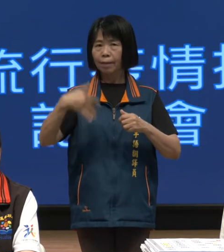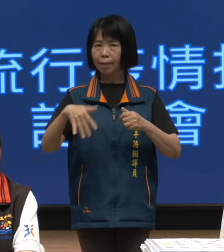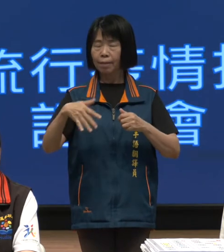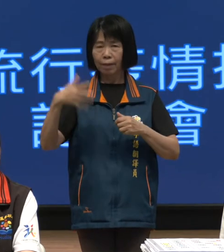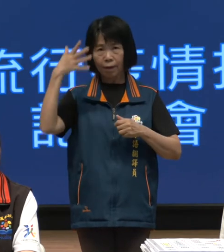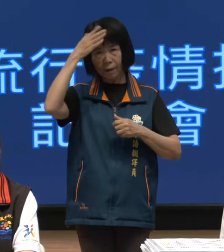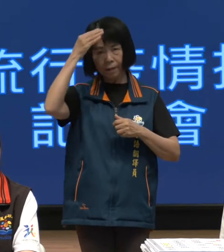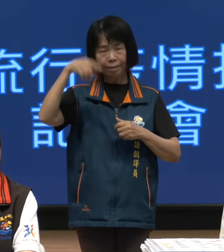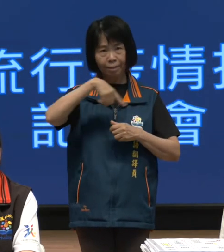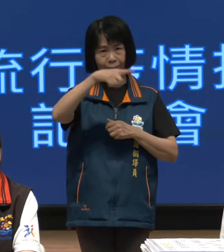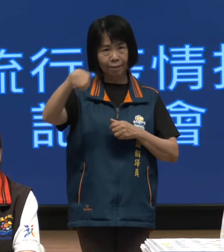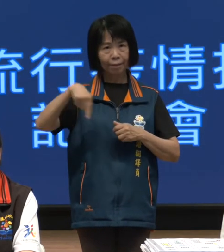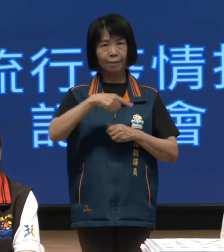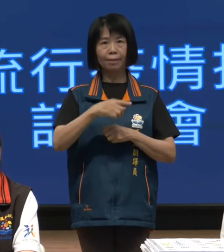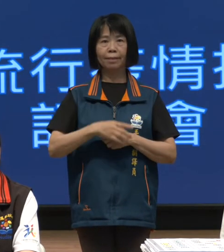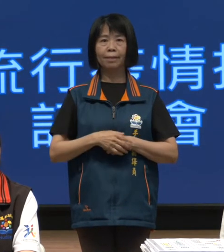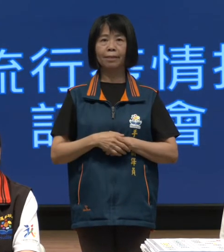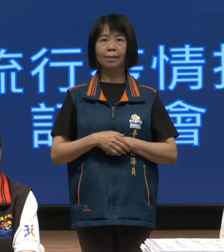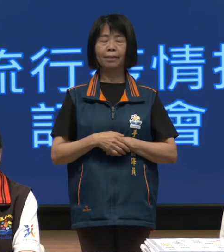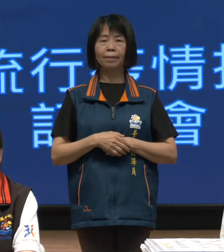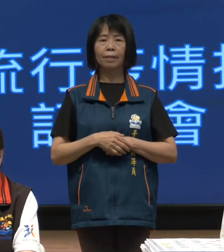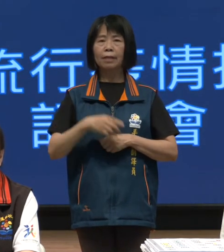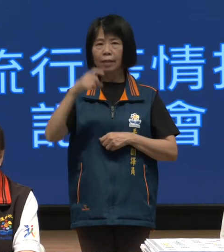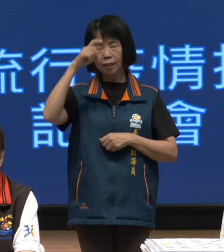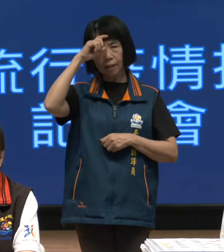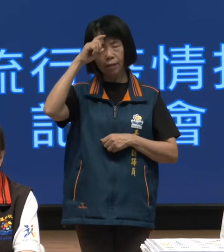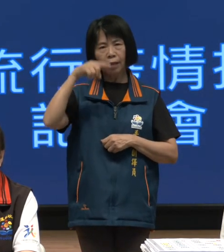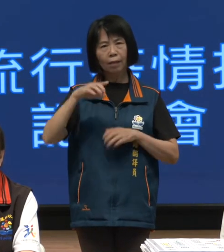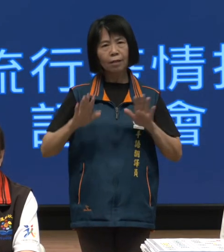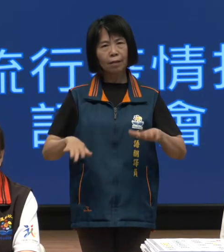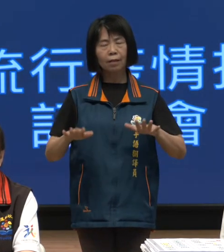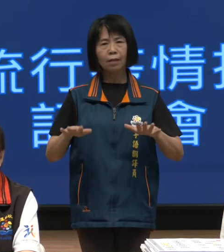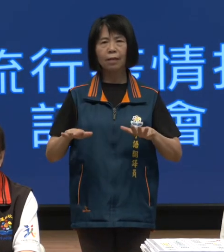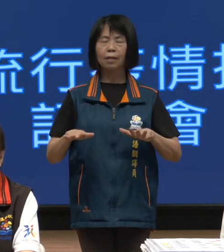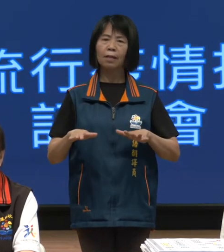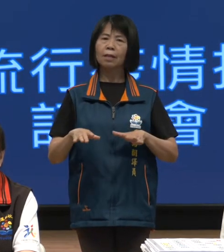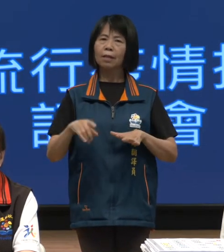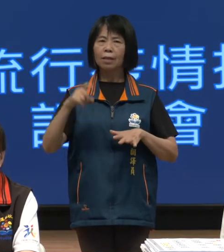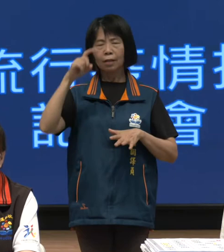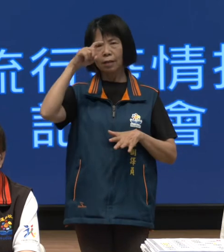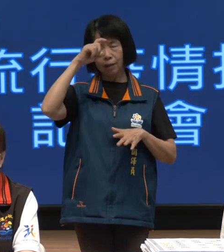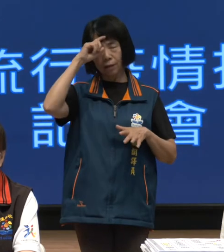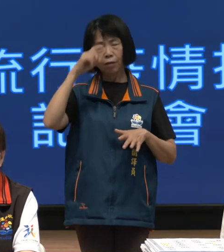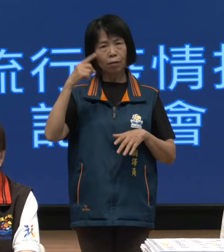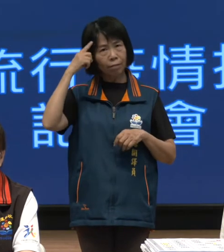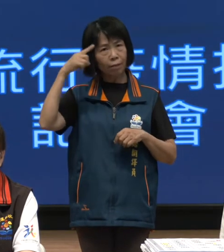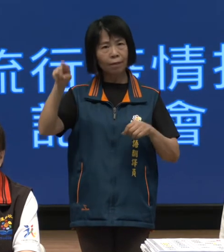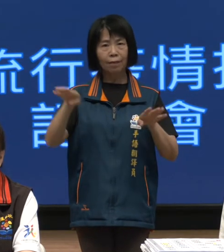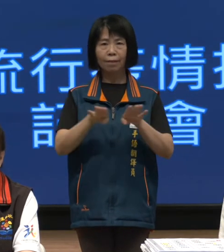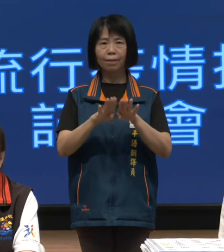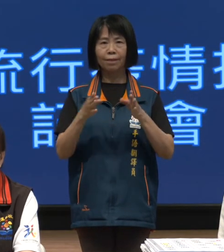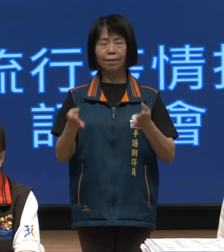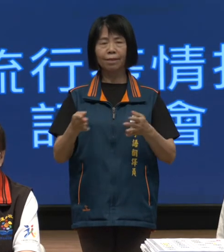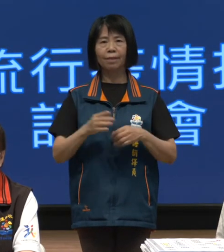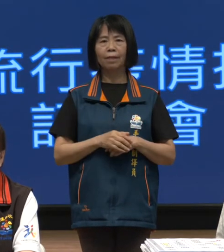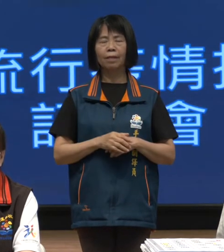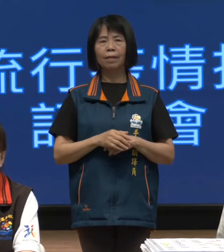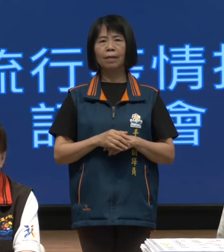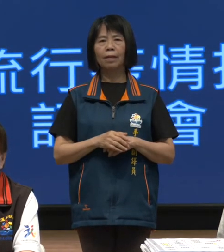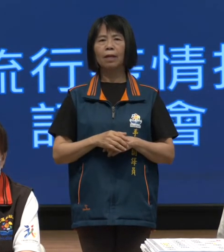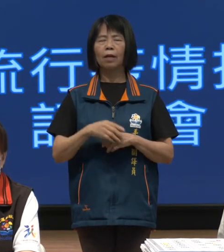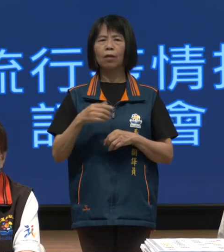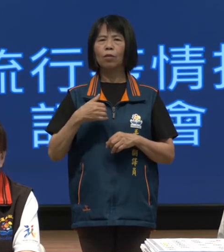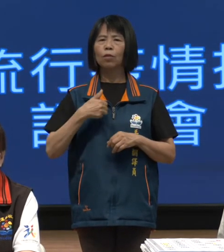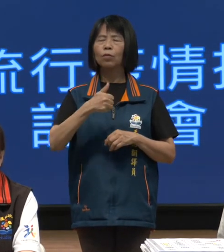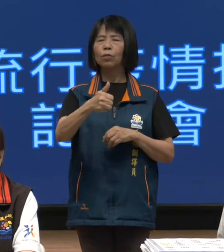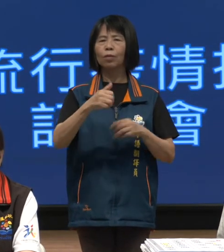未打满两剂的长者，我们希望他现在这个从明天开始暂时不要到